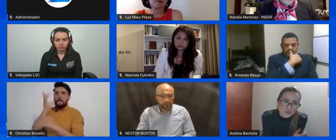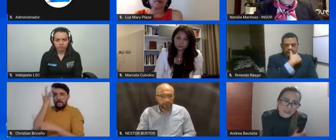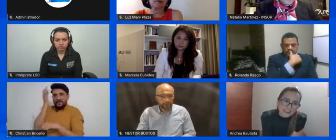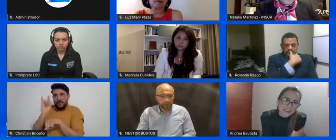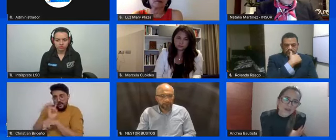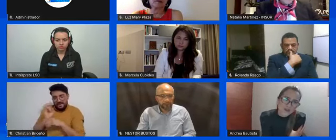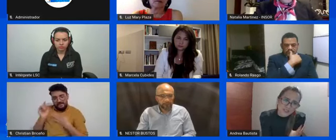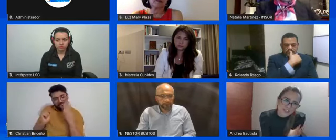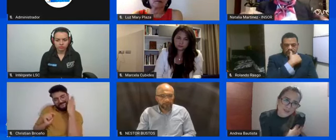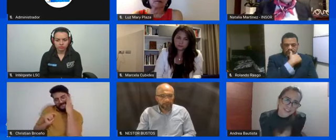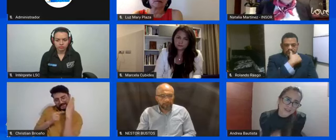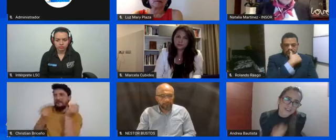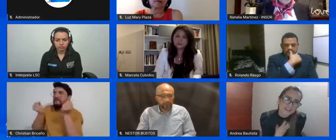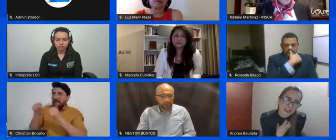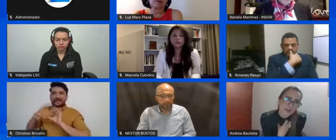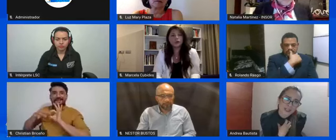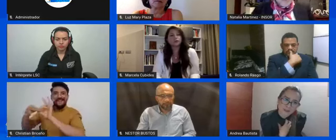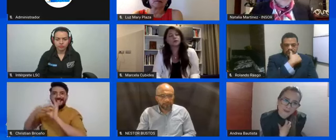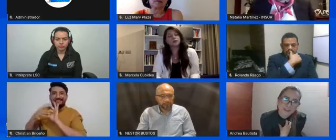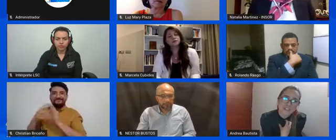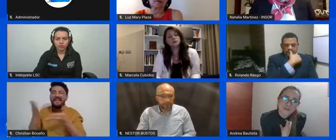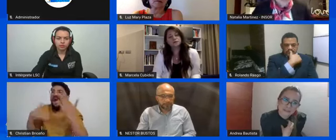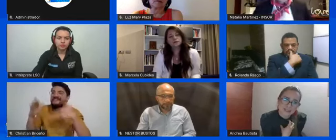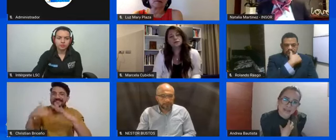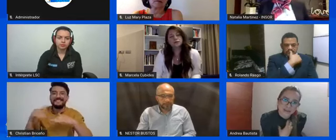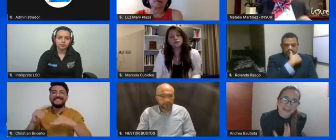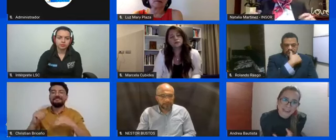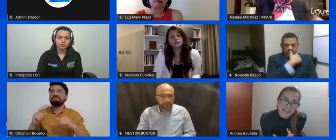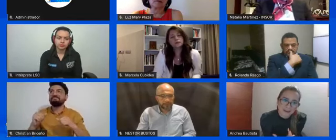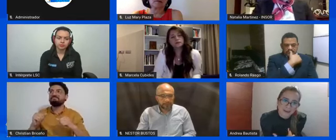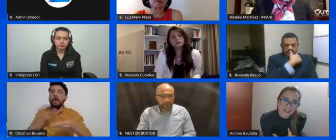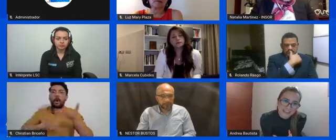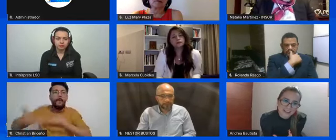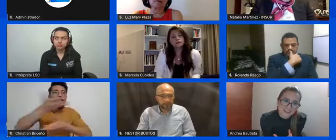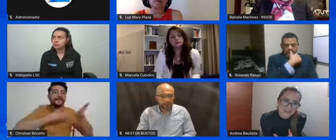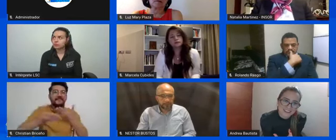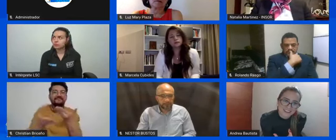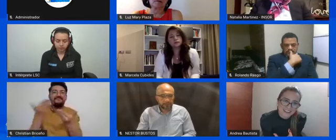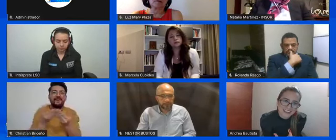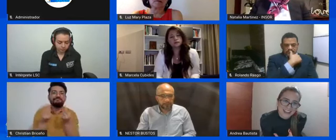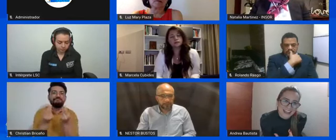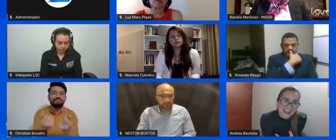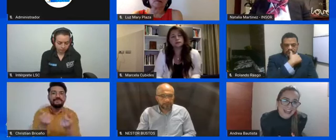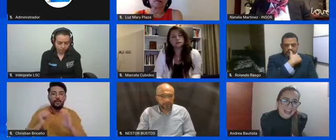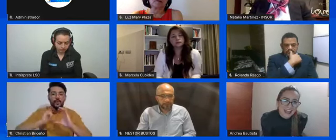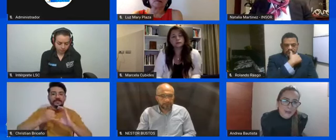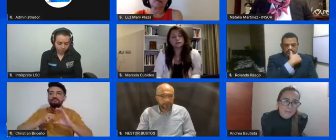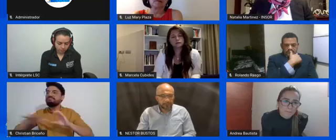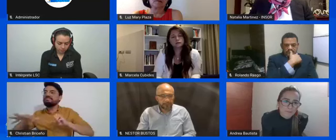Los sordos van a sentir como, sí, yo me siento identificado porque yo también utilizo mi celular para grabar contenidos.